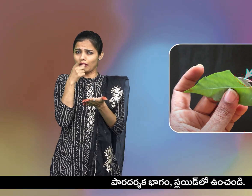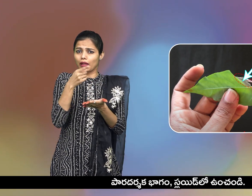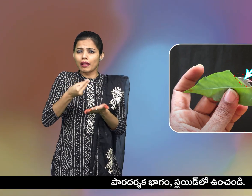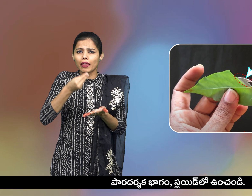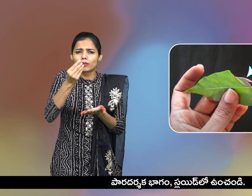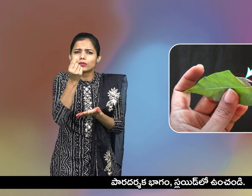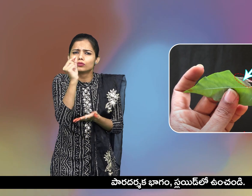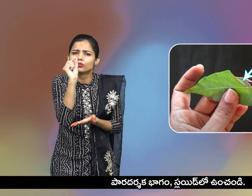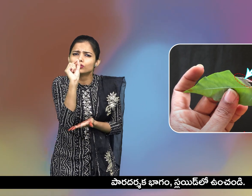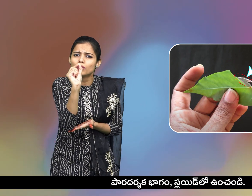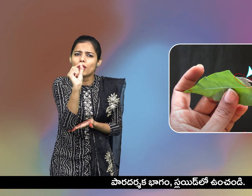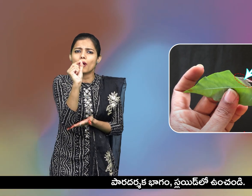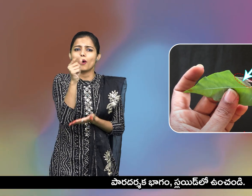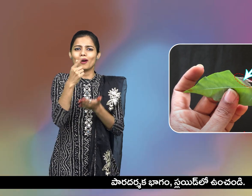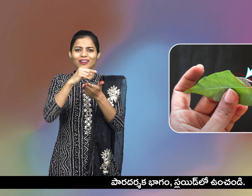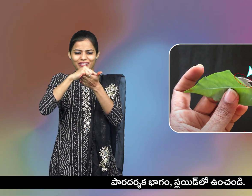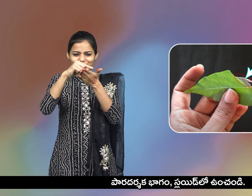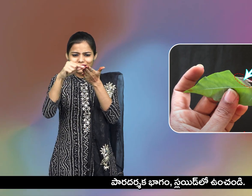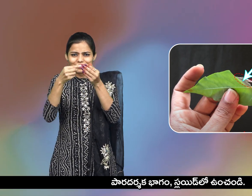పారదర్శక భాగం స్లైడ్లో ఉంచండి.